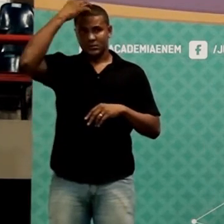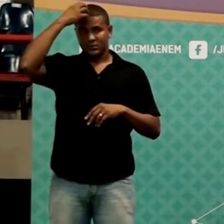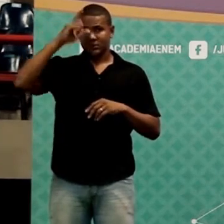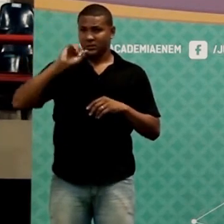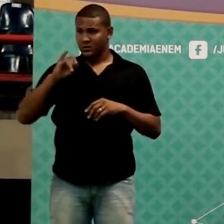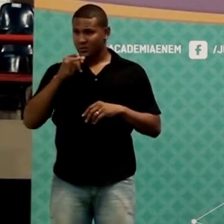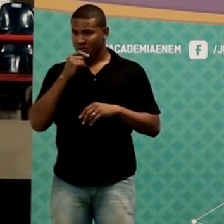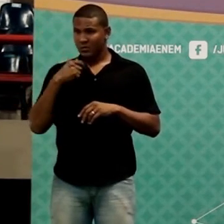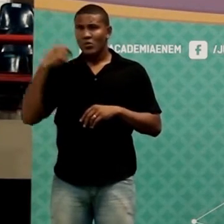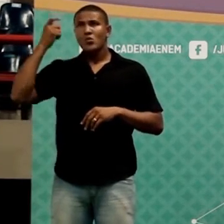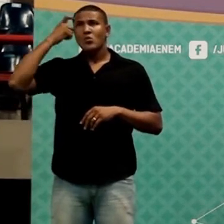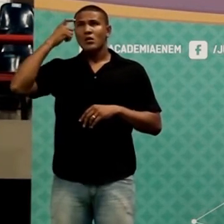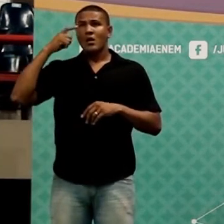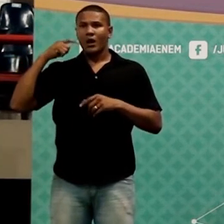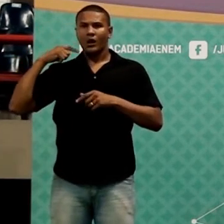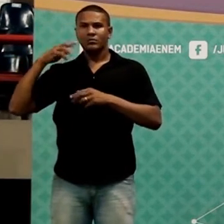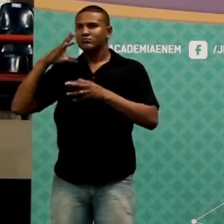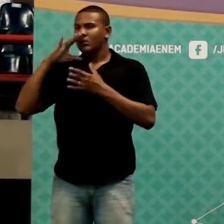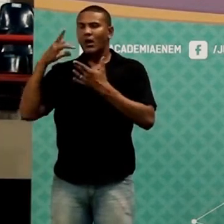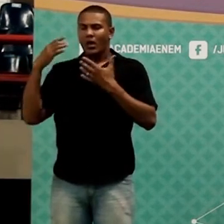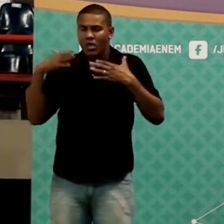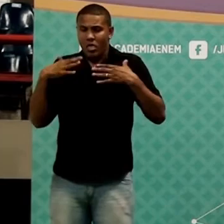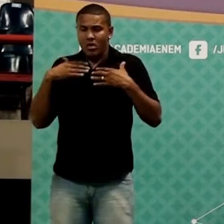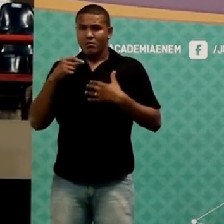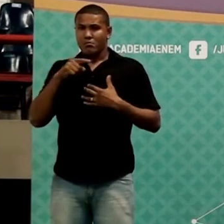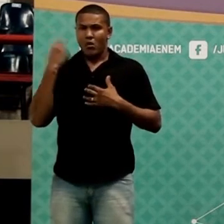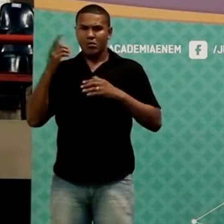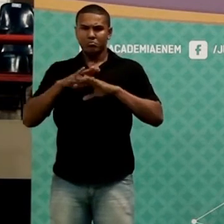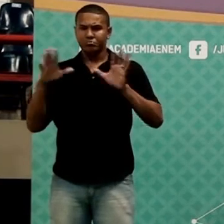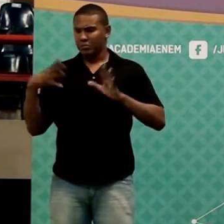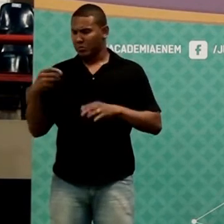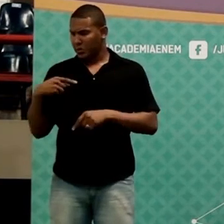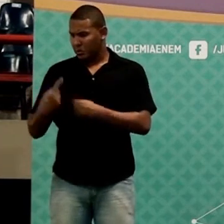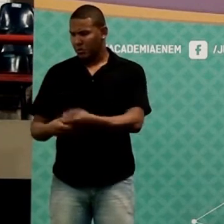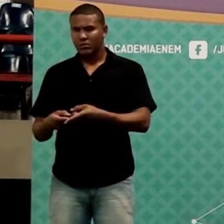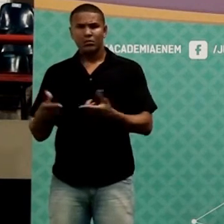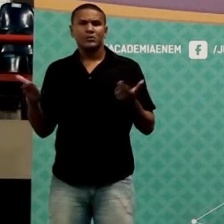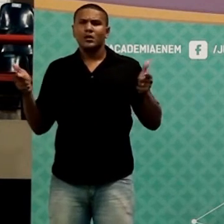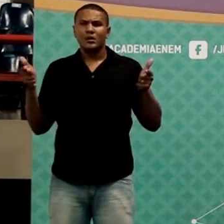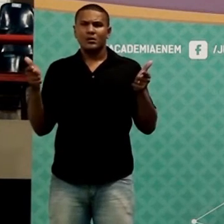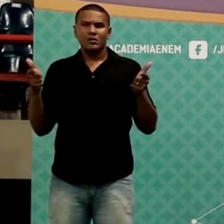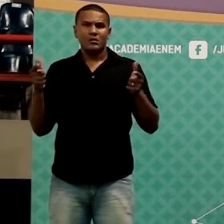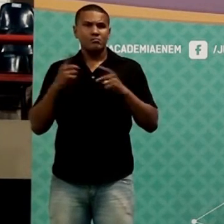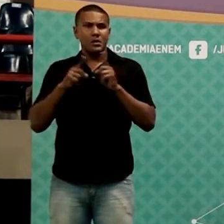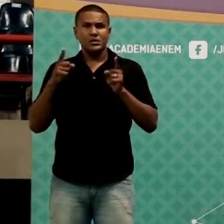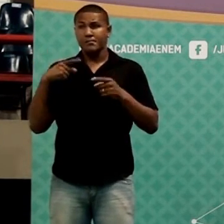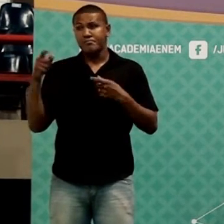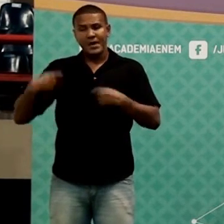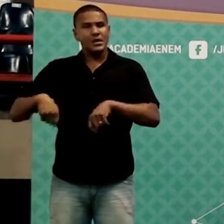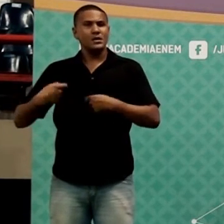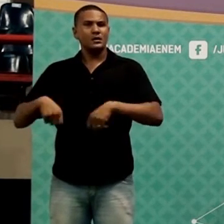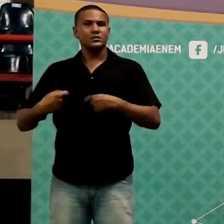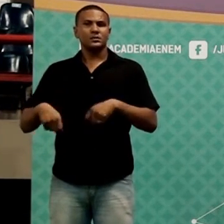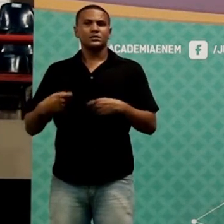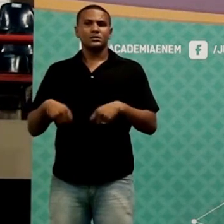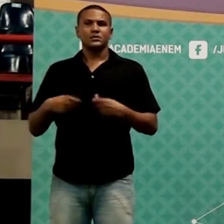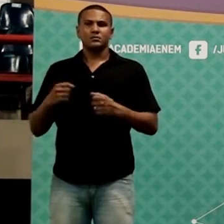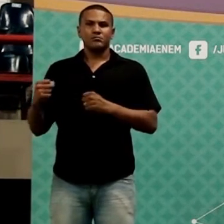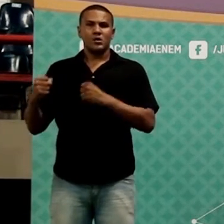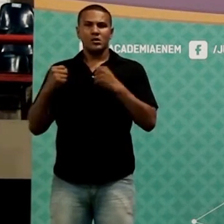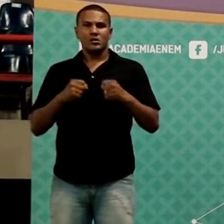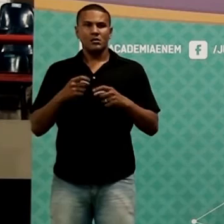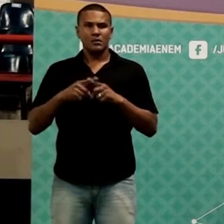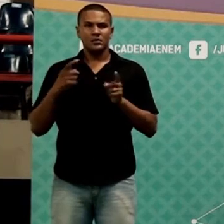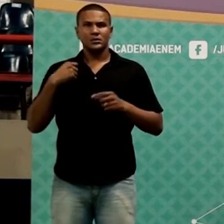ele acabar o governo dele, acabou. Não vai ter um herdeiro. Ele precisava de um herdeiro para continuar no poder. A falta